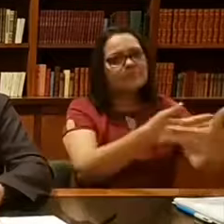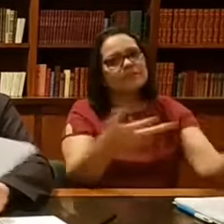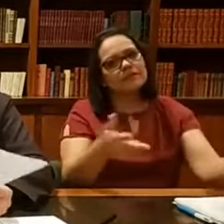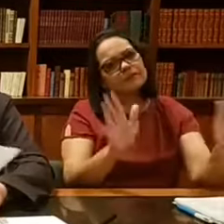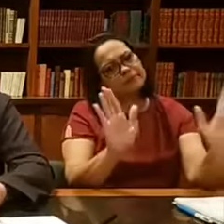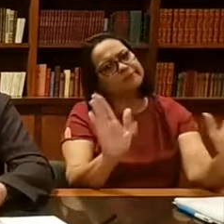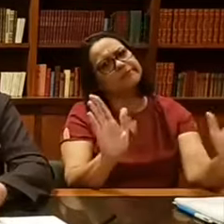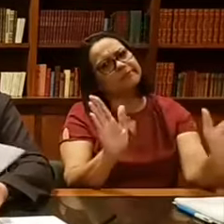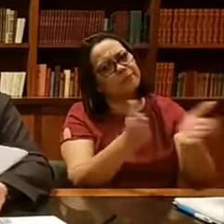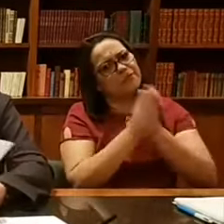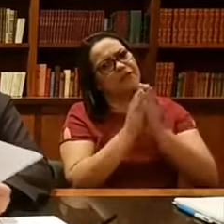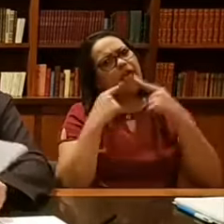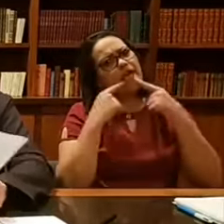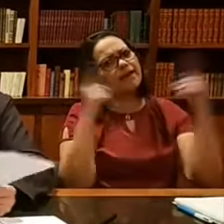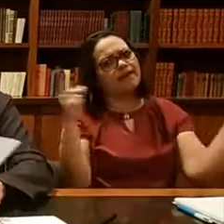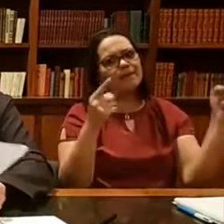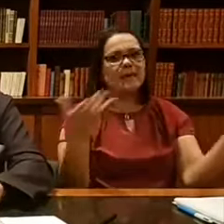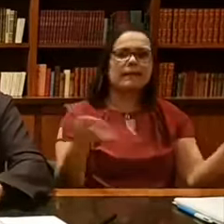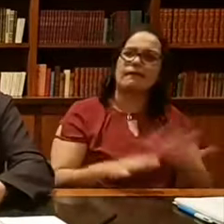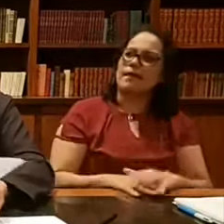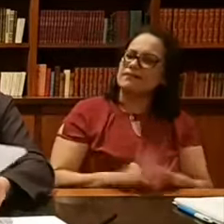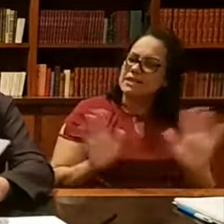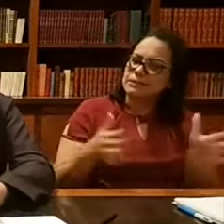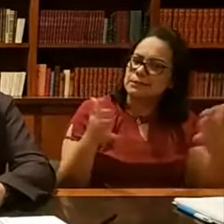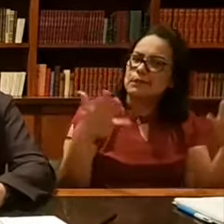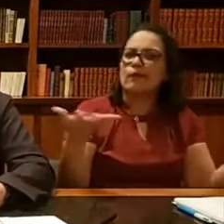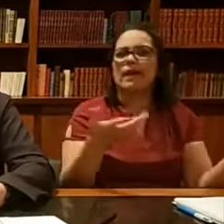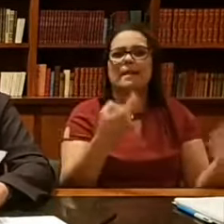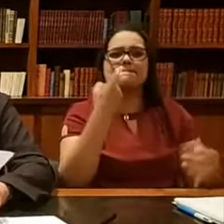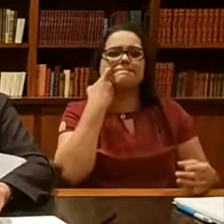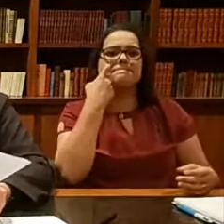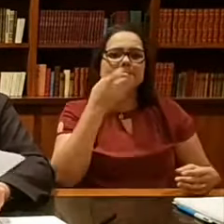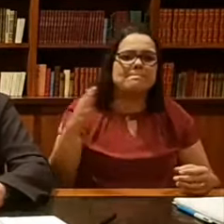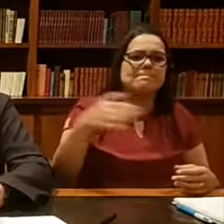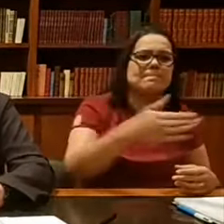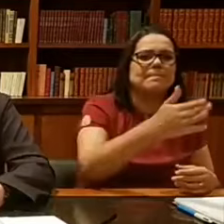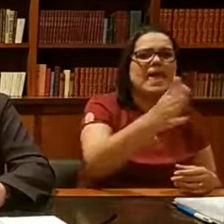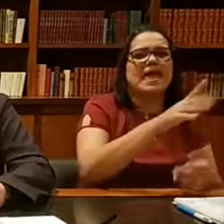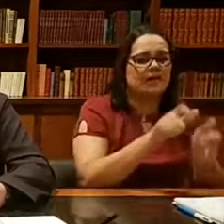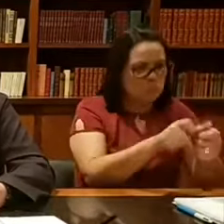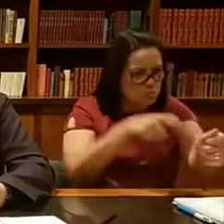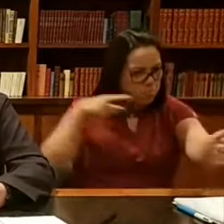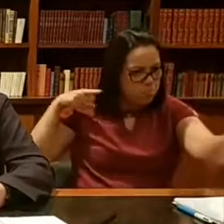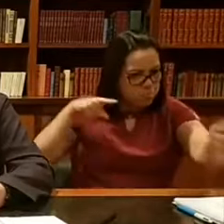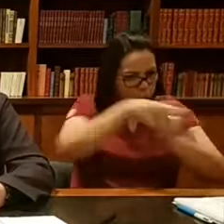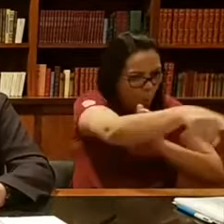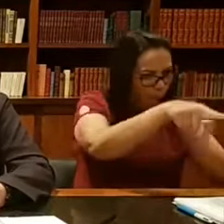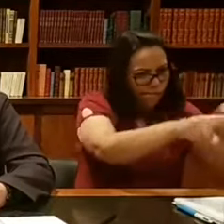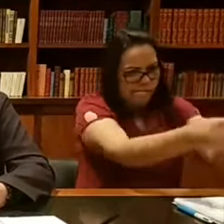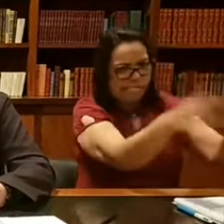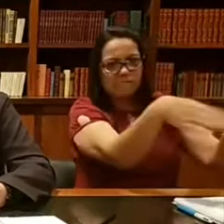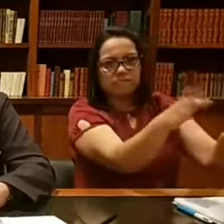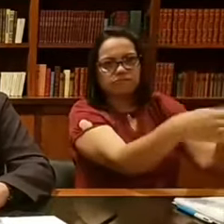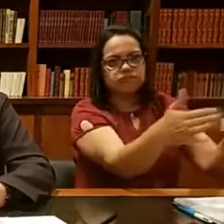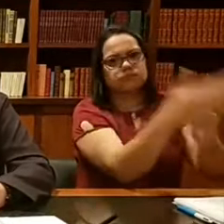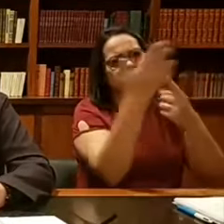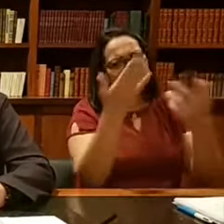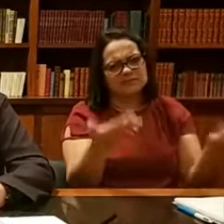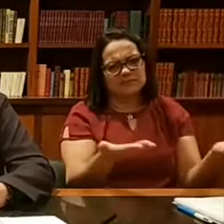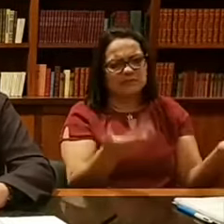que o cara agora vai estimular aí, furar peixe no fundo do mar. Complica, né? Eu acho que é o